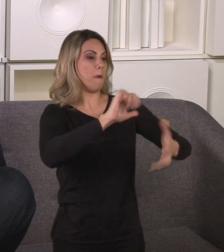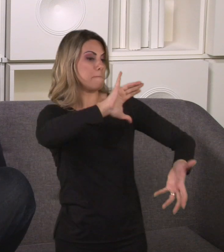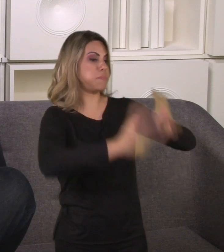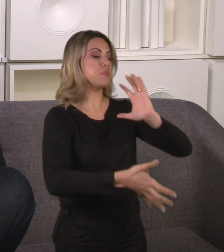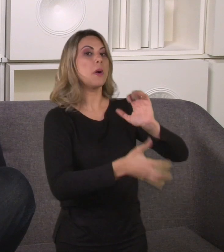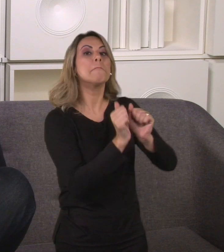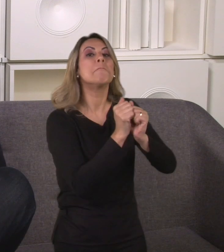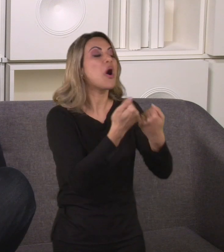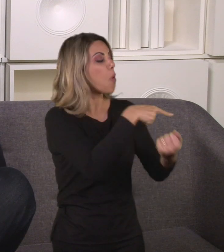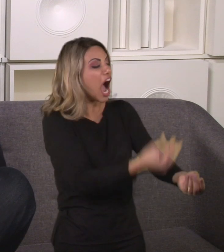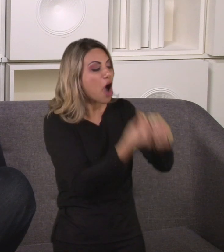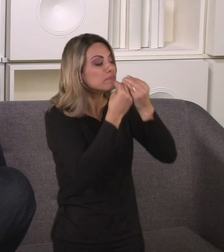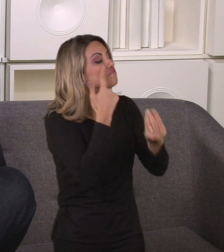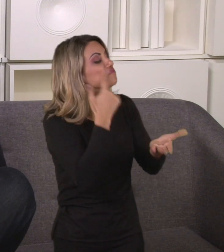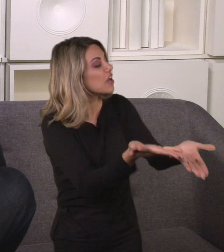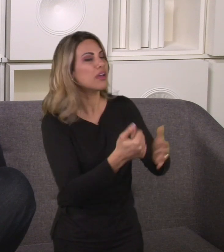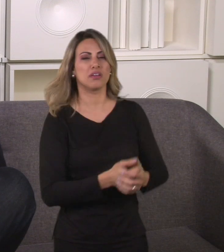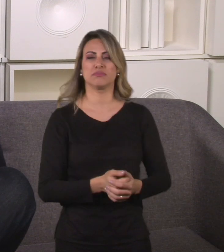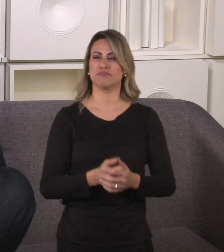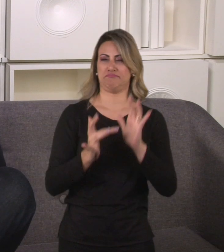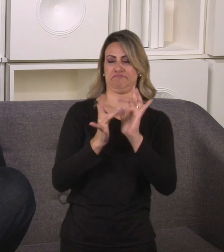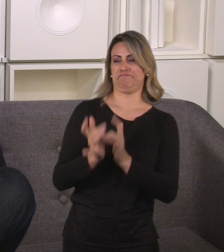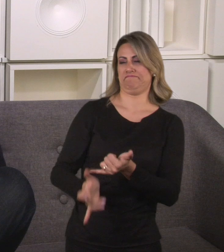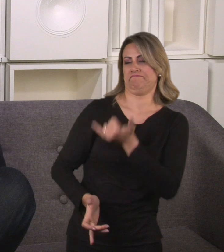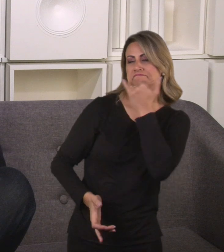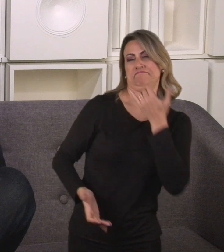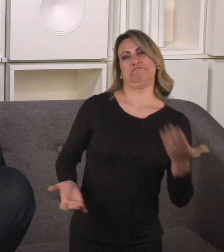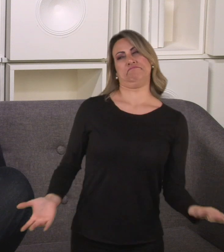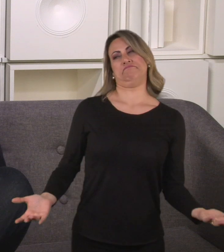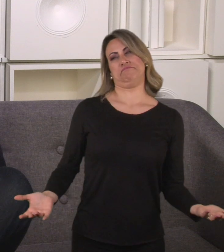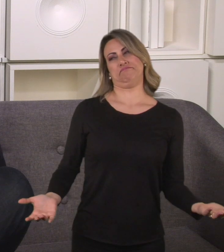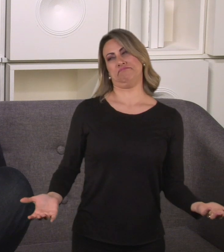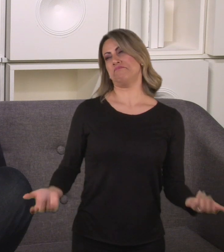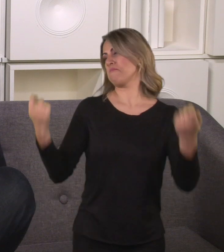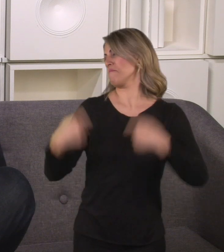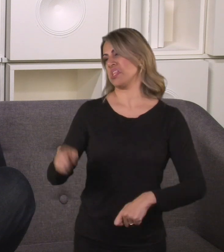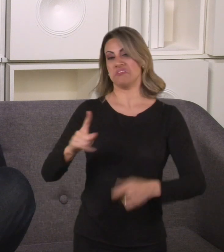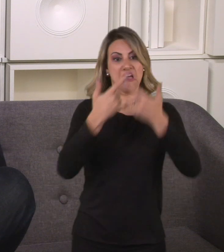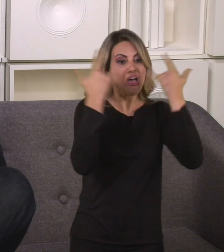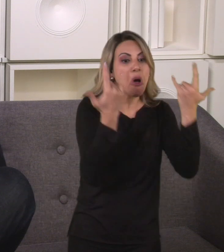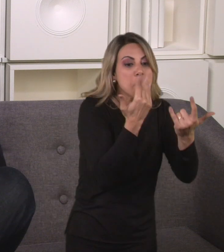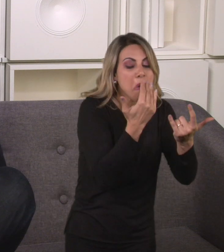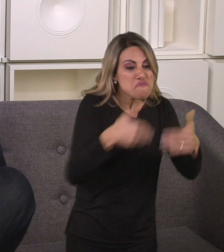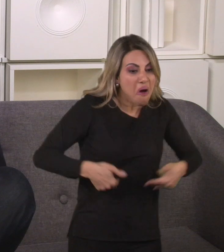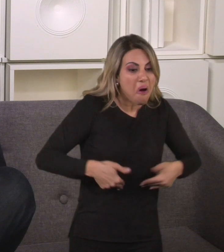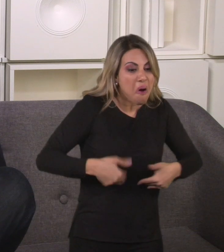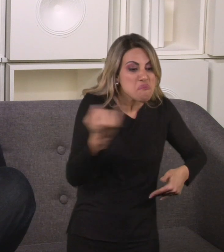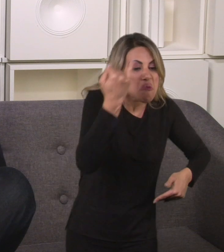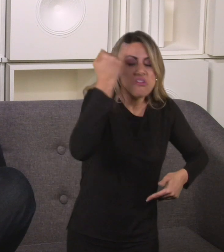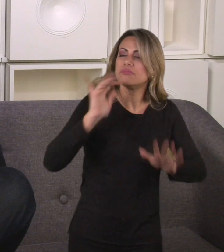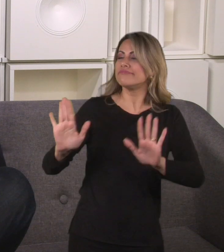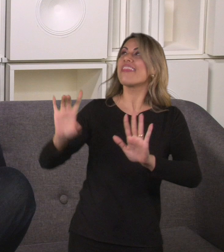Nem só de pão viverá o homem, mas de toda palavra que procede da boca de Deus. Então o diabo o levou à cidade